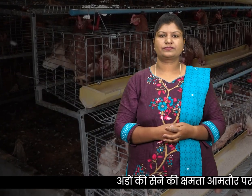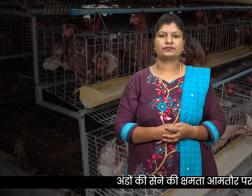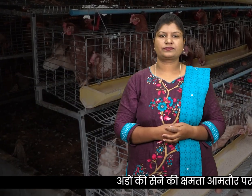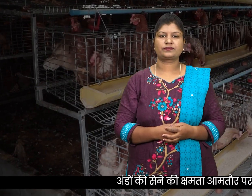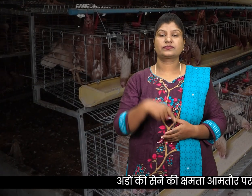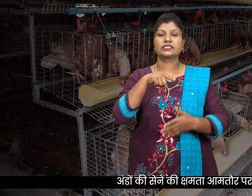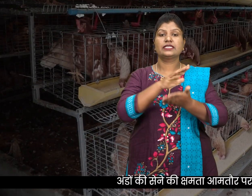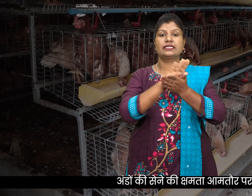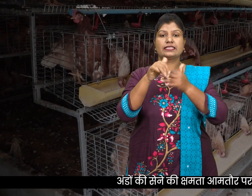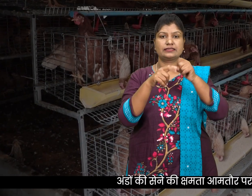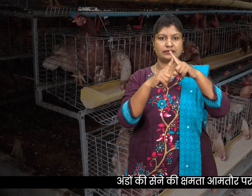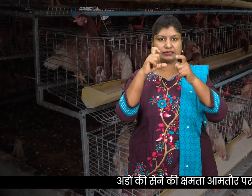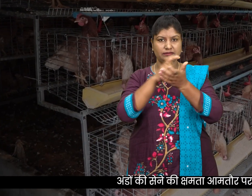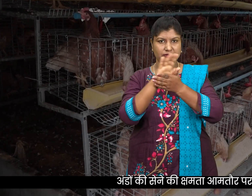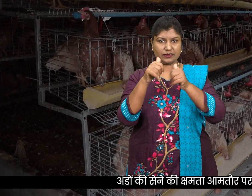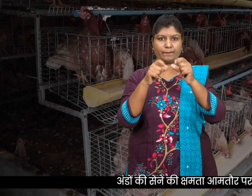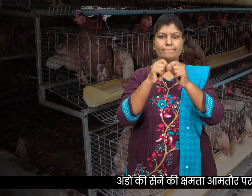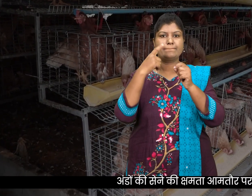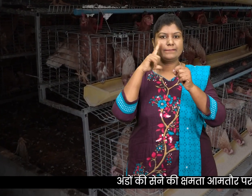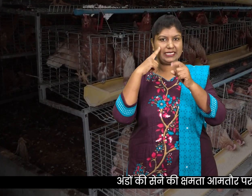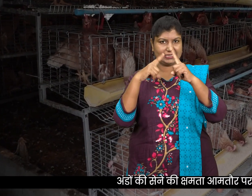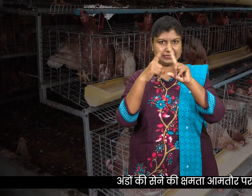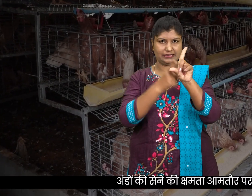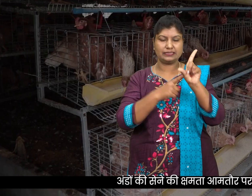अंडों की सेने की क्षमता आमतौर पर